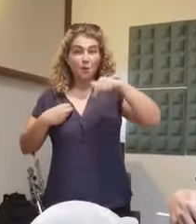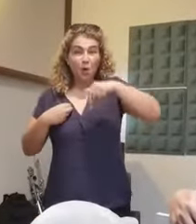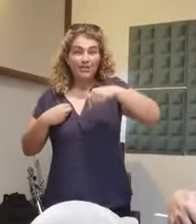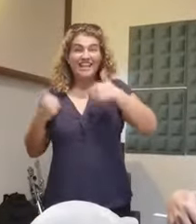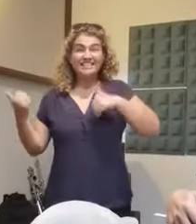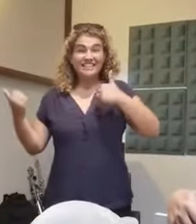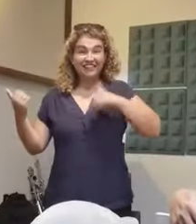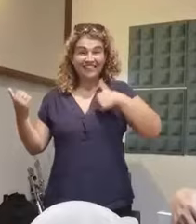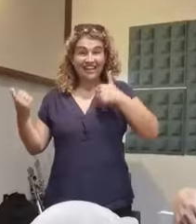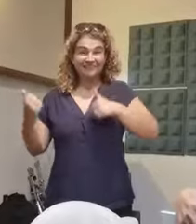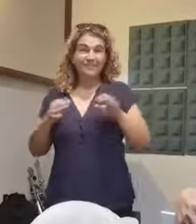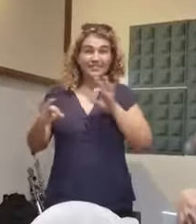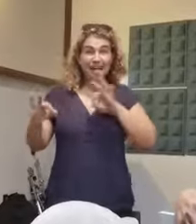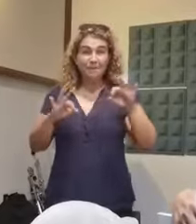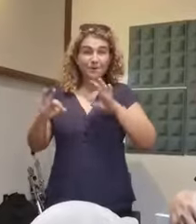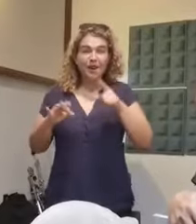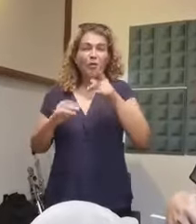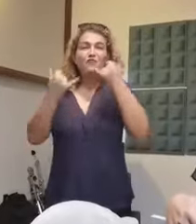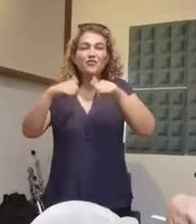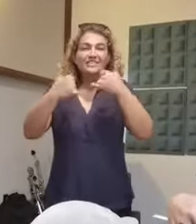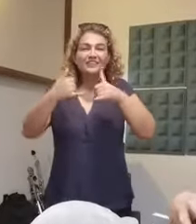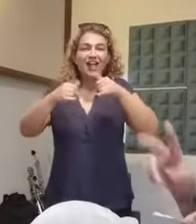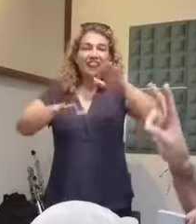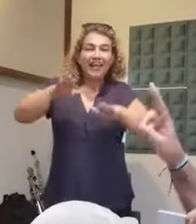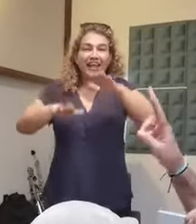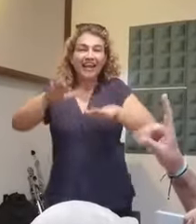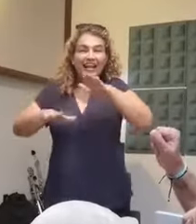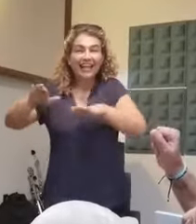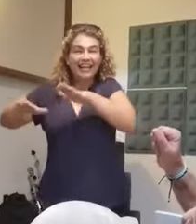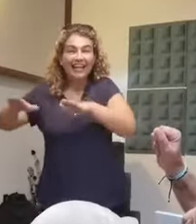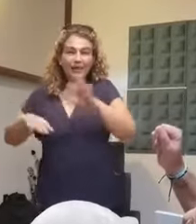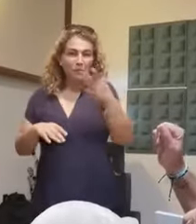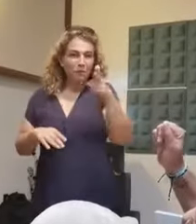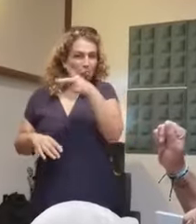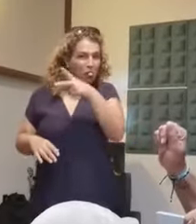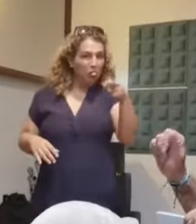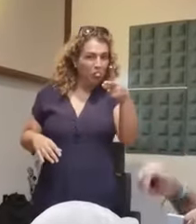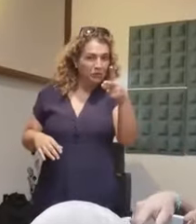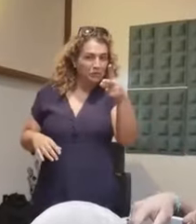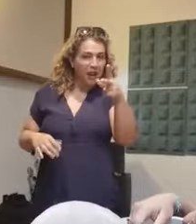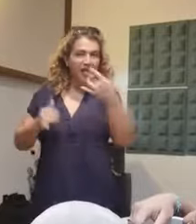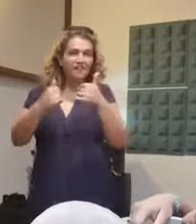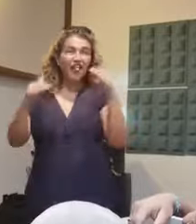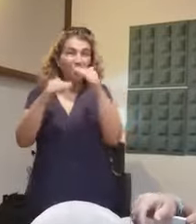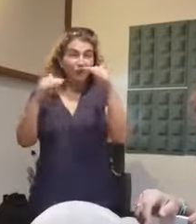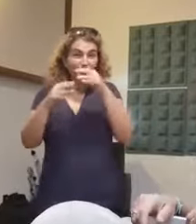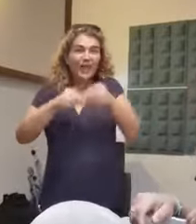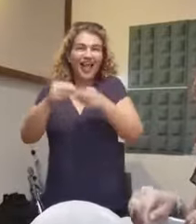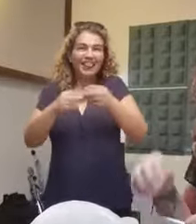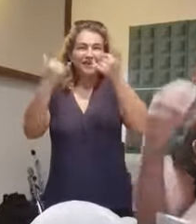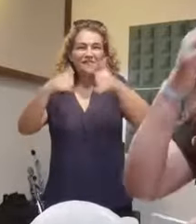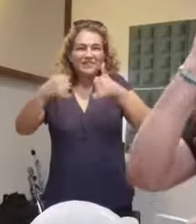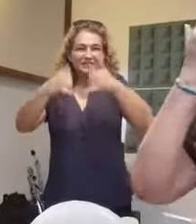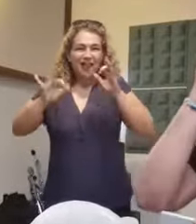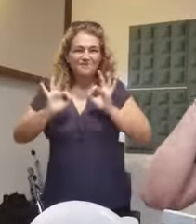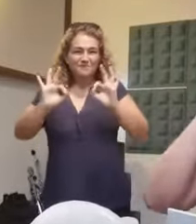el Santap, que es un festival de claqué que tienen en 2 semanas. De octubre. A final de octubre.